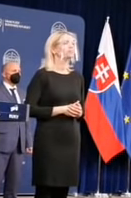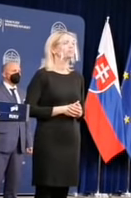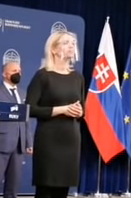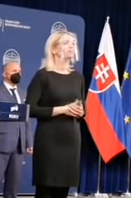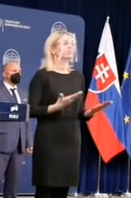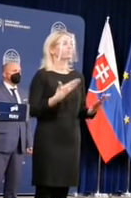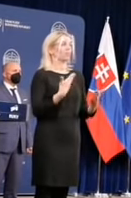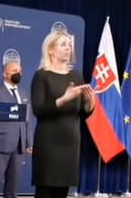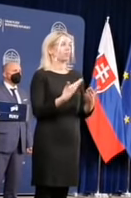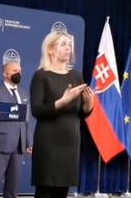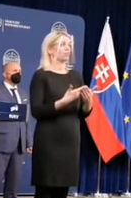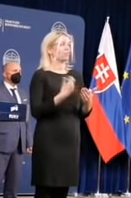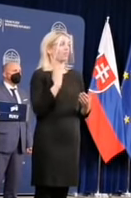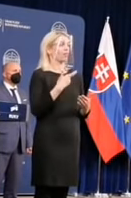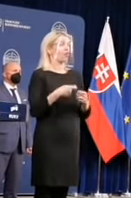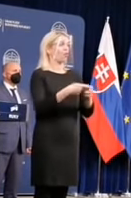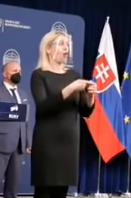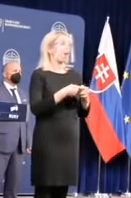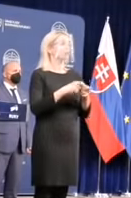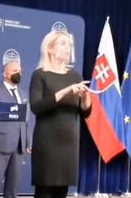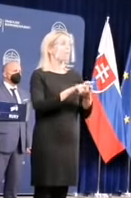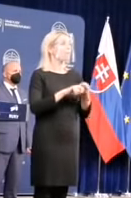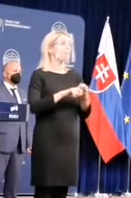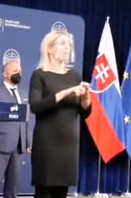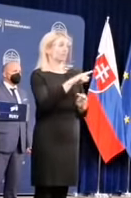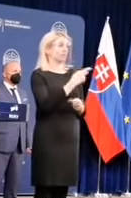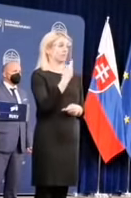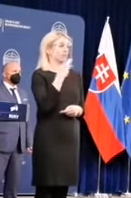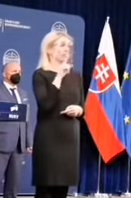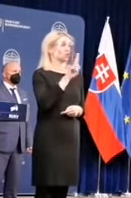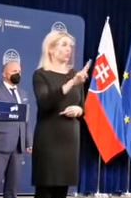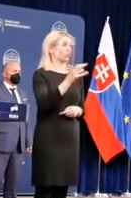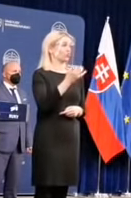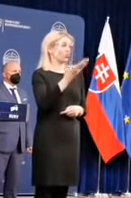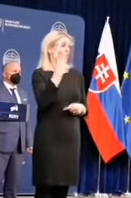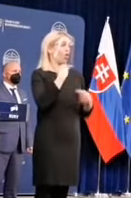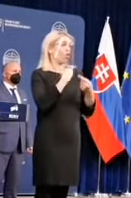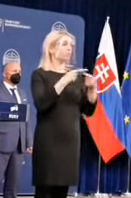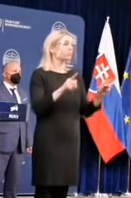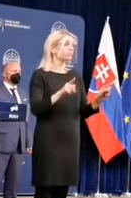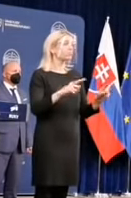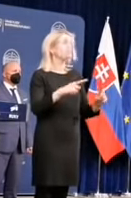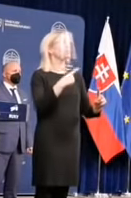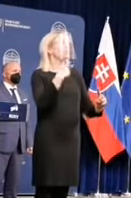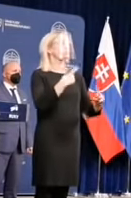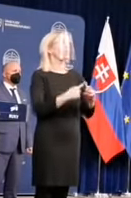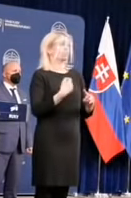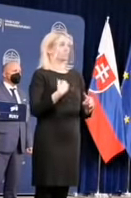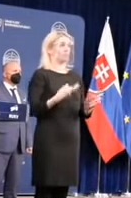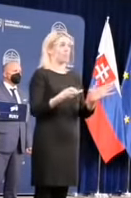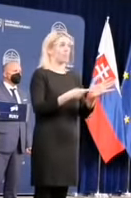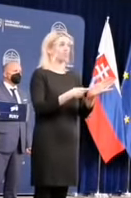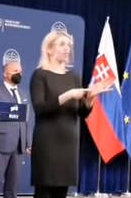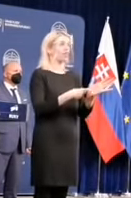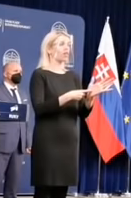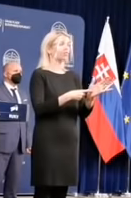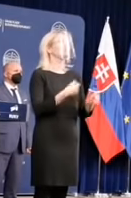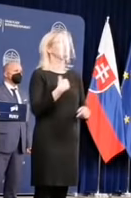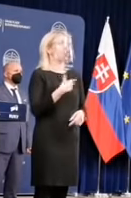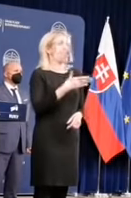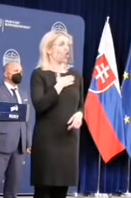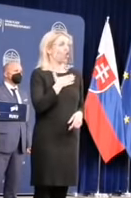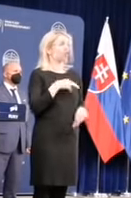Preto, ak koaliční partneri naplňa záväzky, ktoré verejne deklarovali a z ktorých vychádzajú naše požiadavky, som